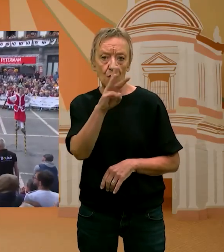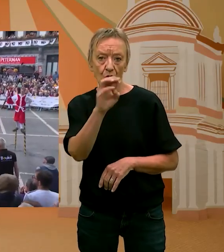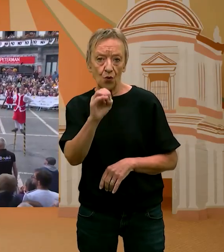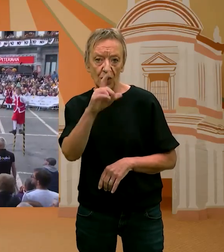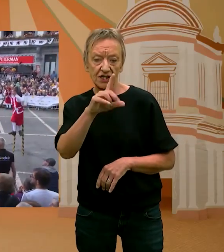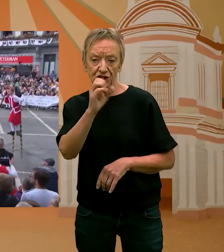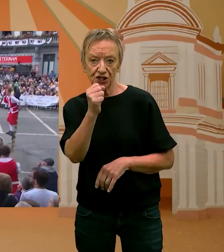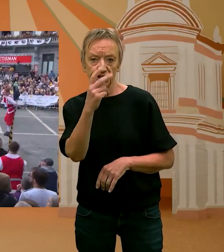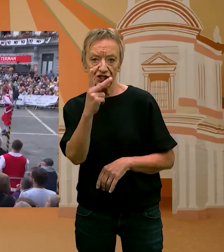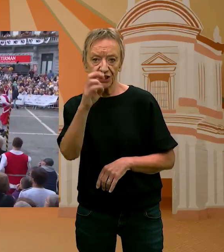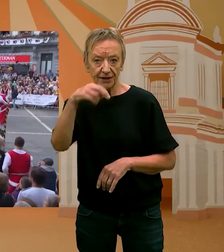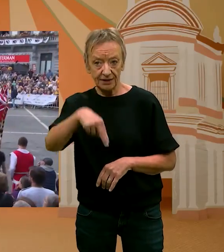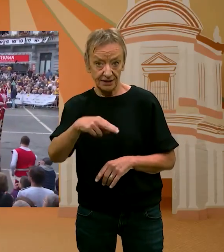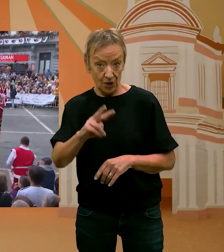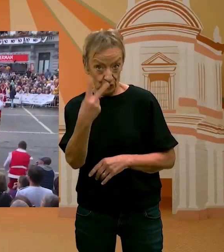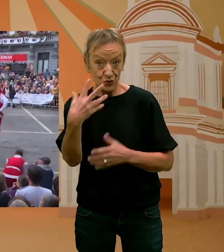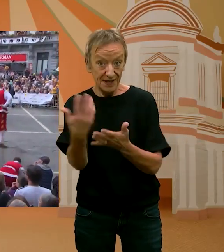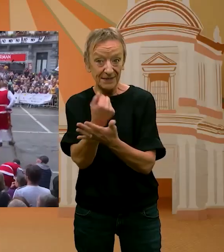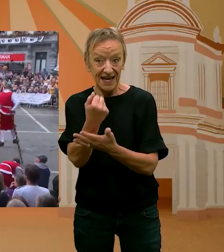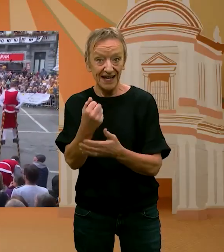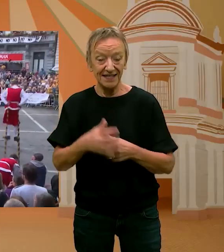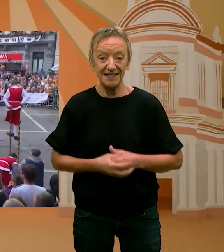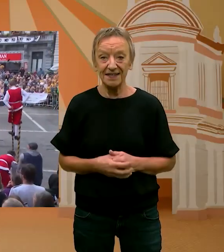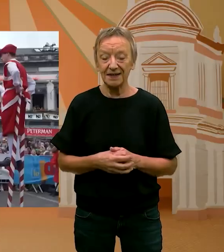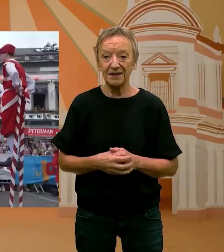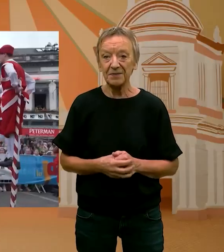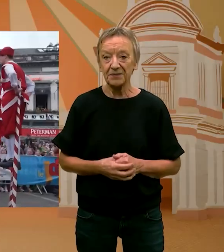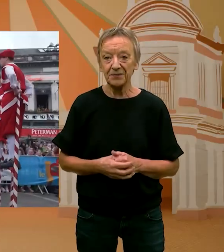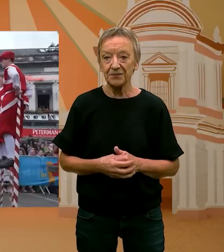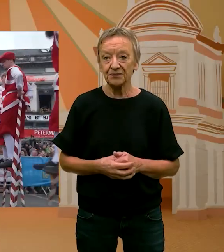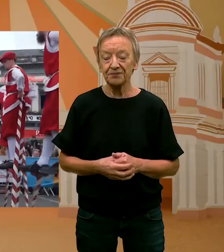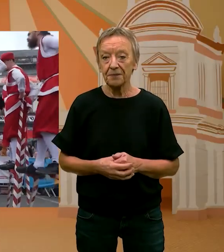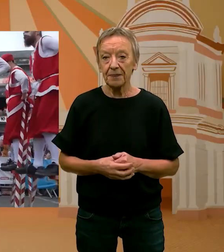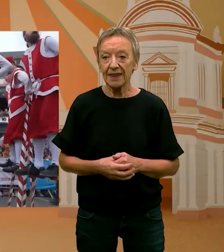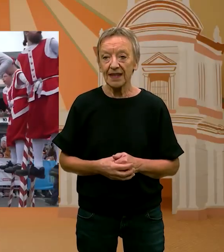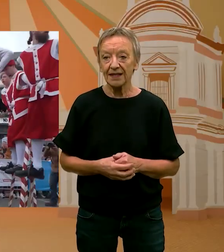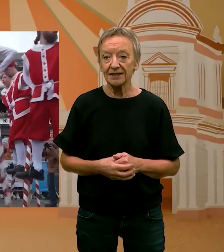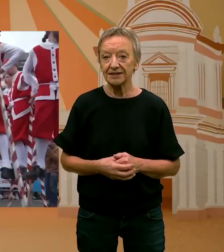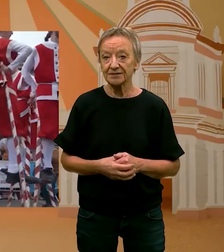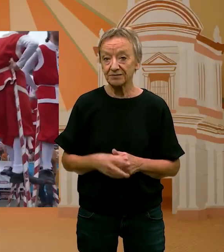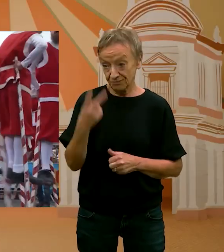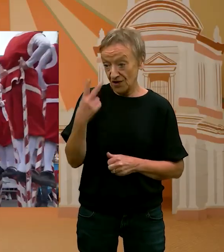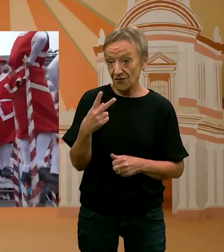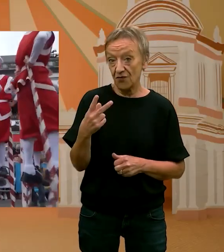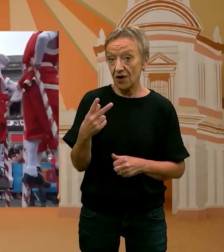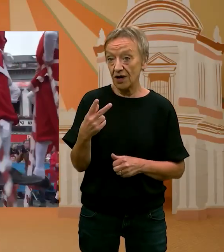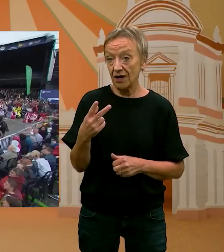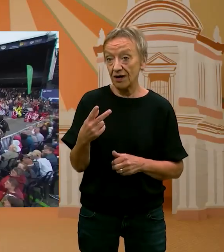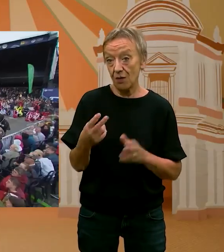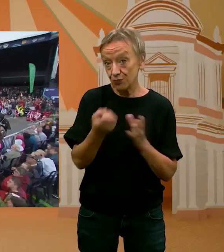fois. Un combat, une joute destinée aux dames. Tu es arrivé en finale. On a pu vivre ça en direct sur Bouquet.